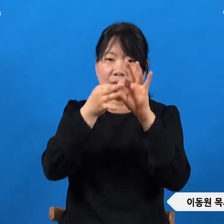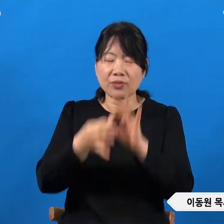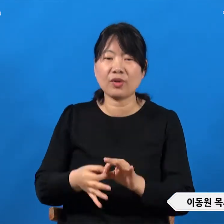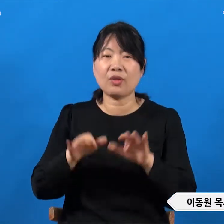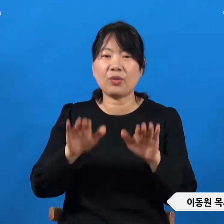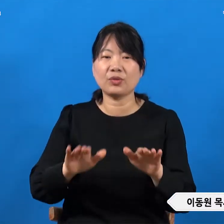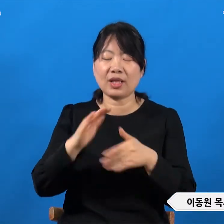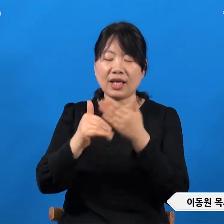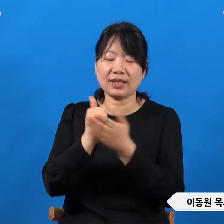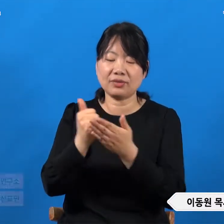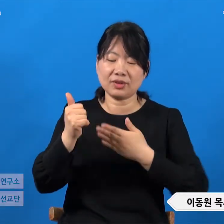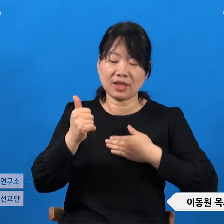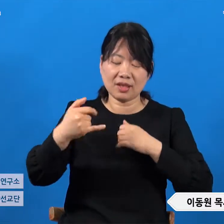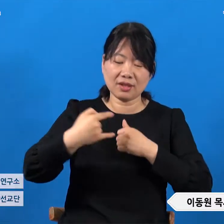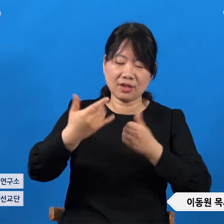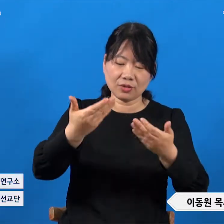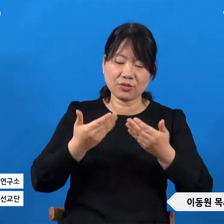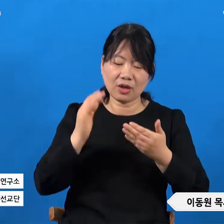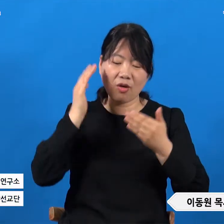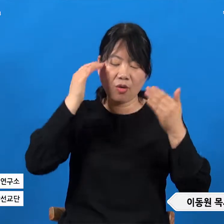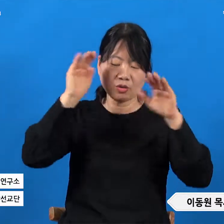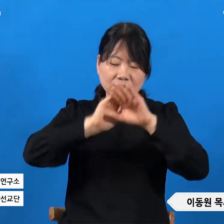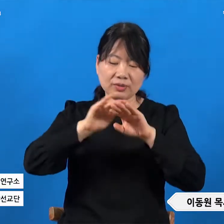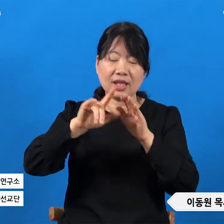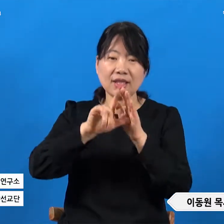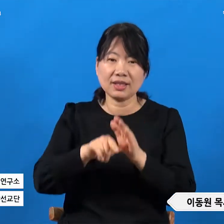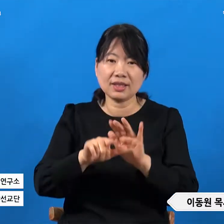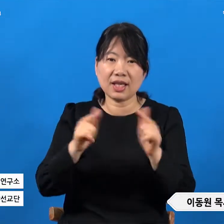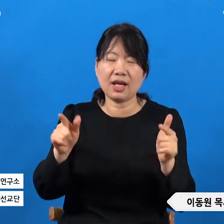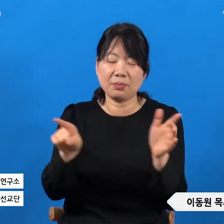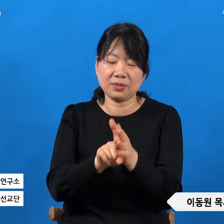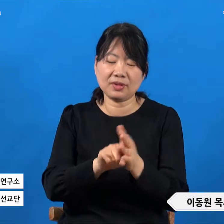오늘 하나님이 내게 주신 어둠의 시간을